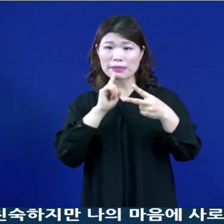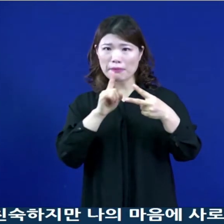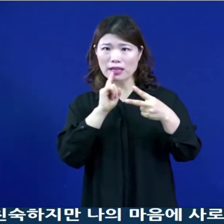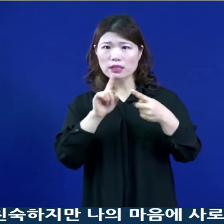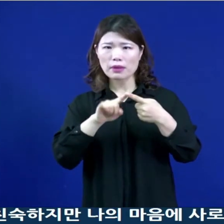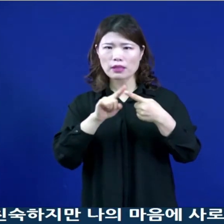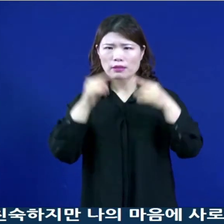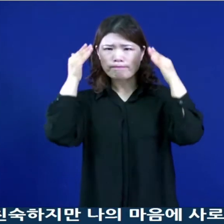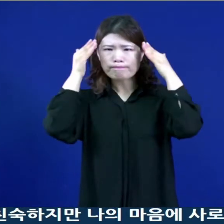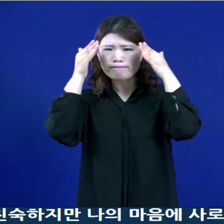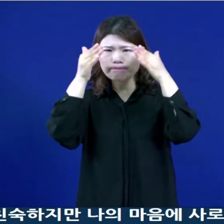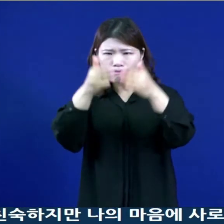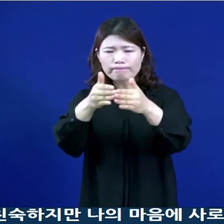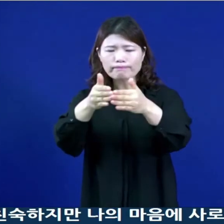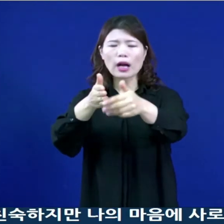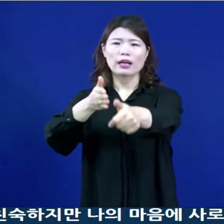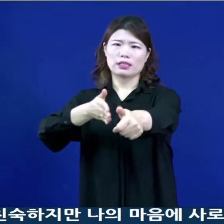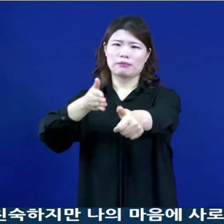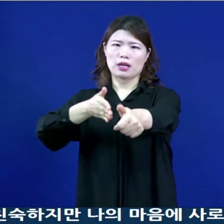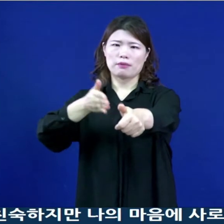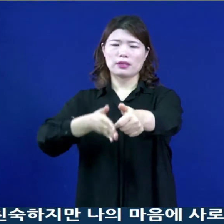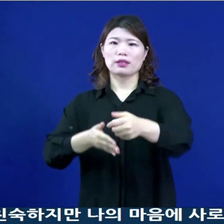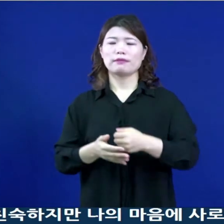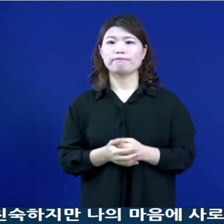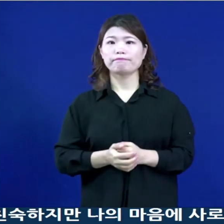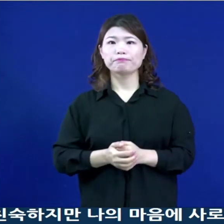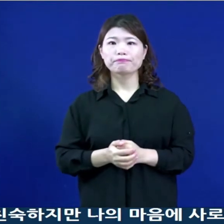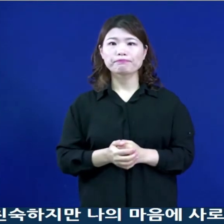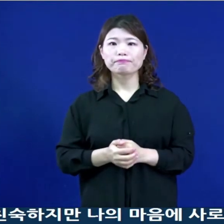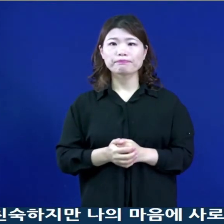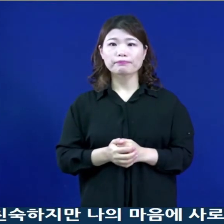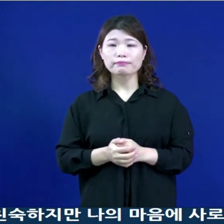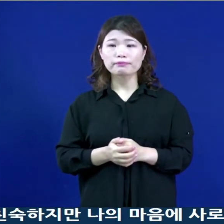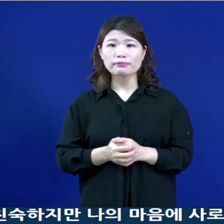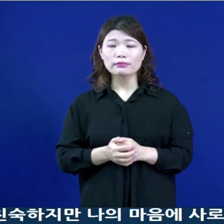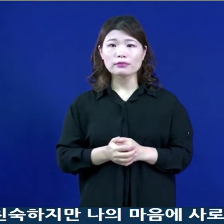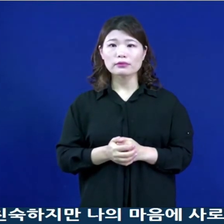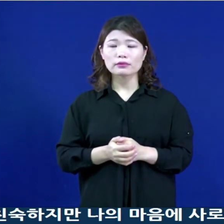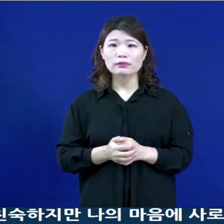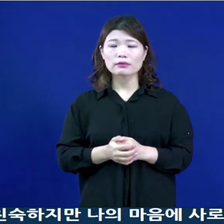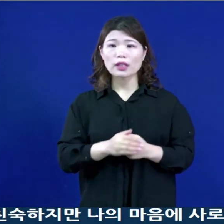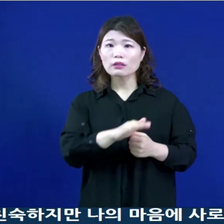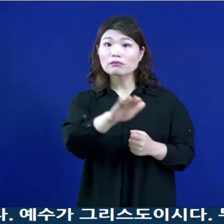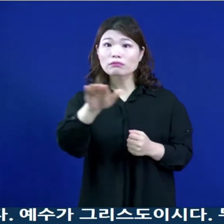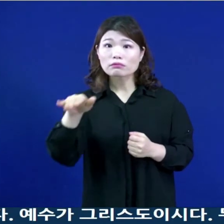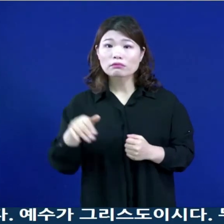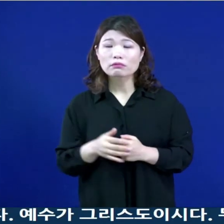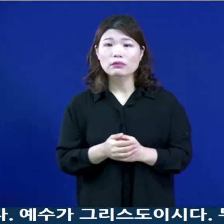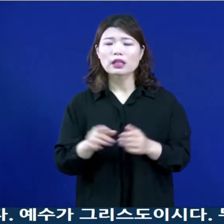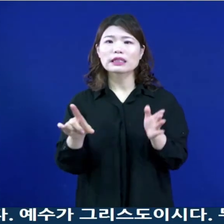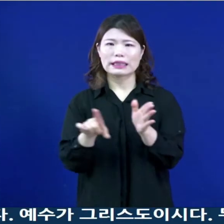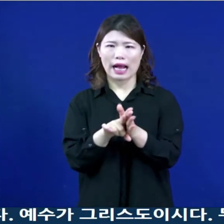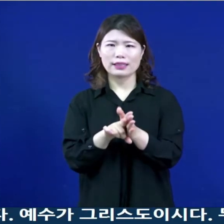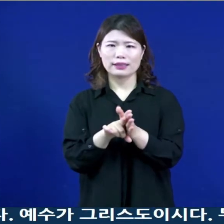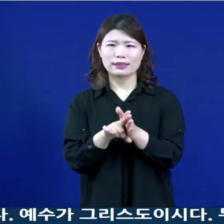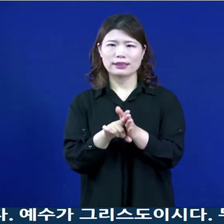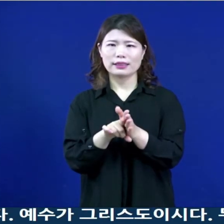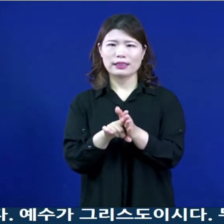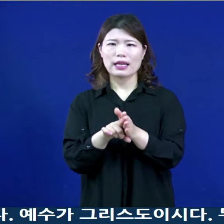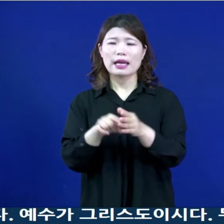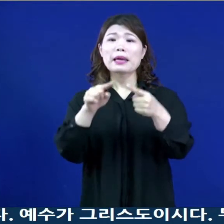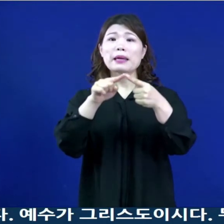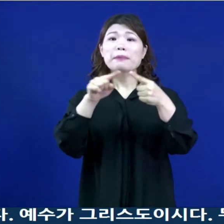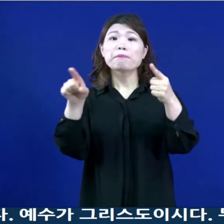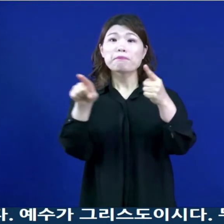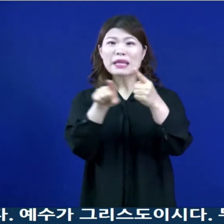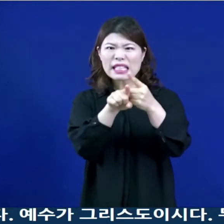집중해서 살펴볼 수 있기를 소망합니다. 여러분, 신앙은요, 믿는 것과